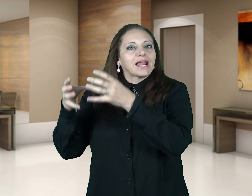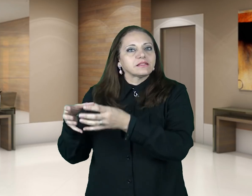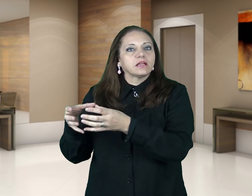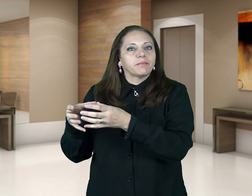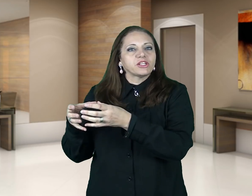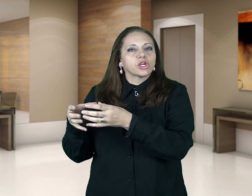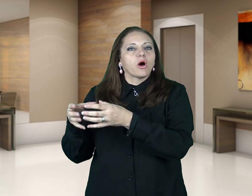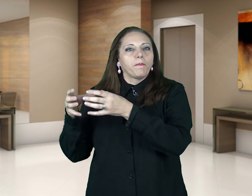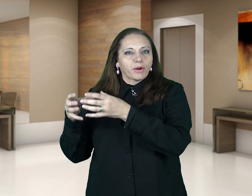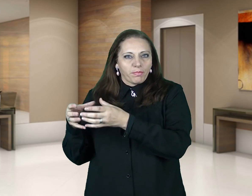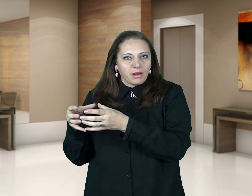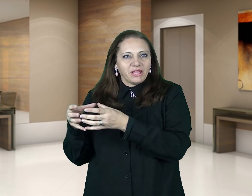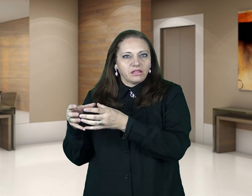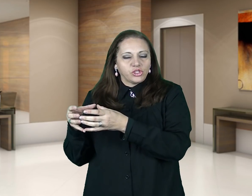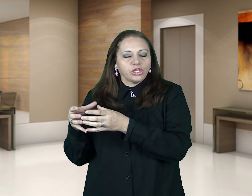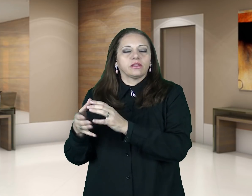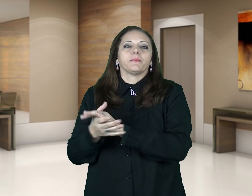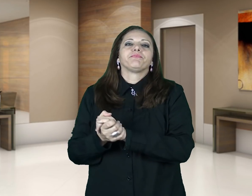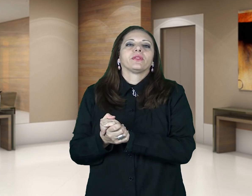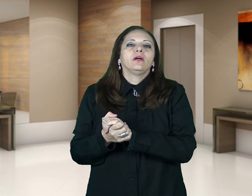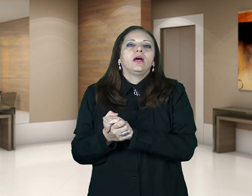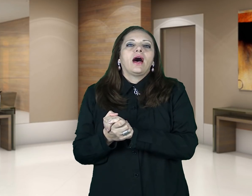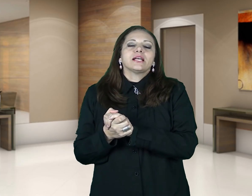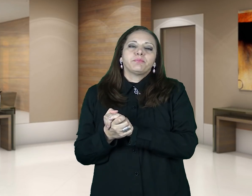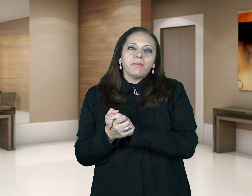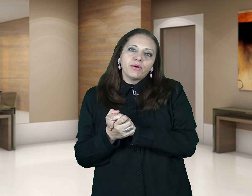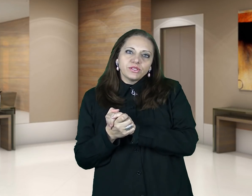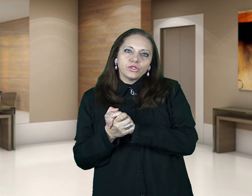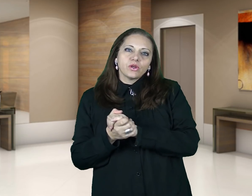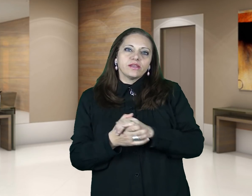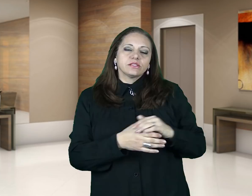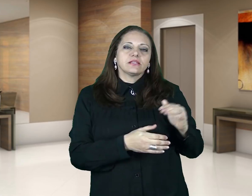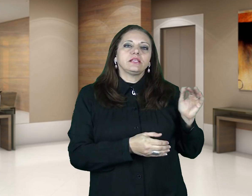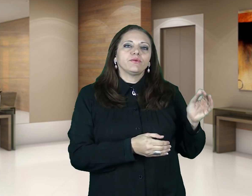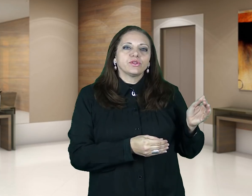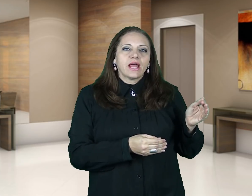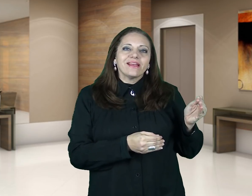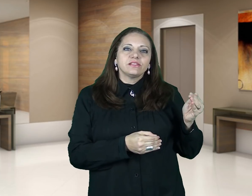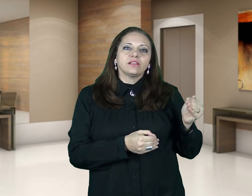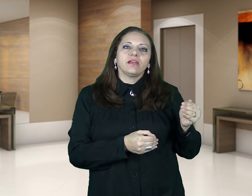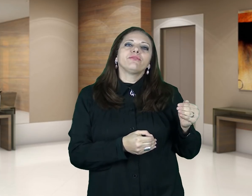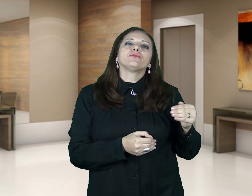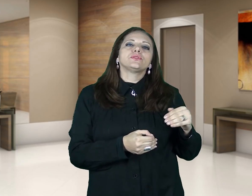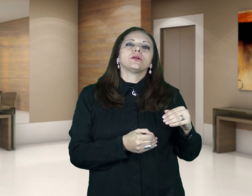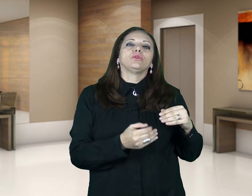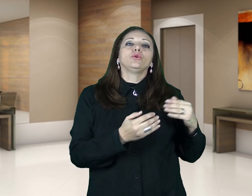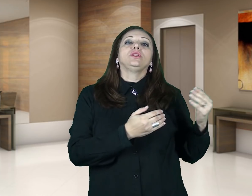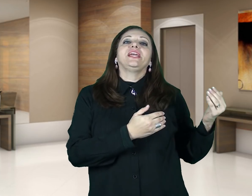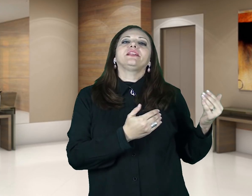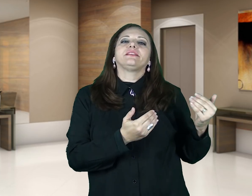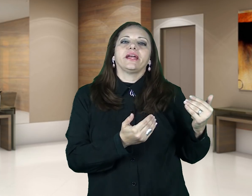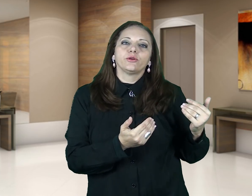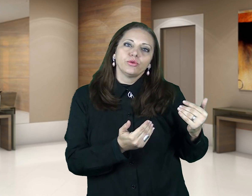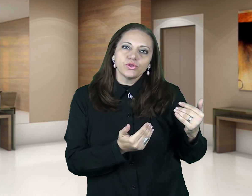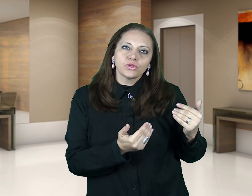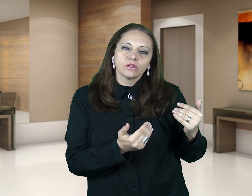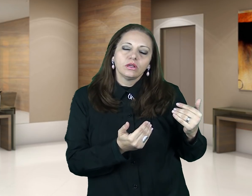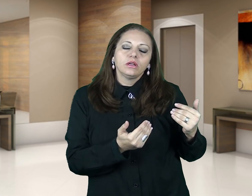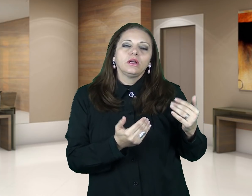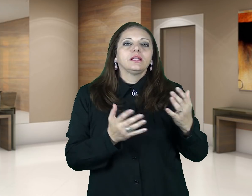classe gramatical propriamente dita. As preposições nas línguas orais que têm a função de unir termos,